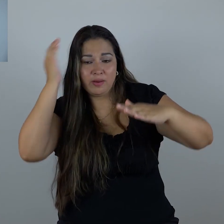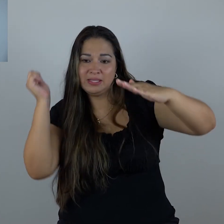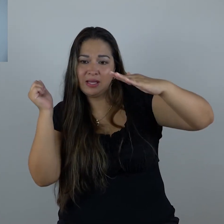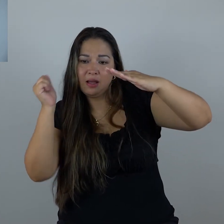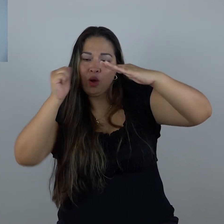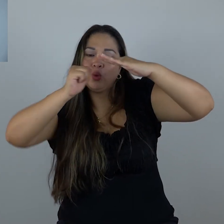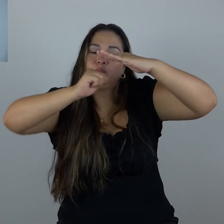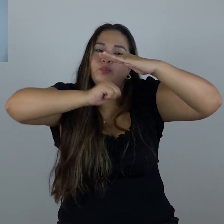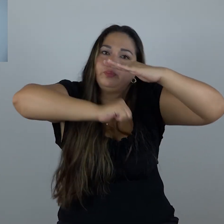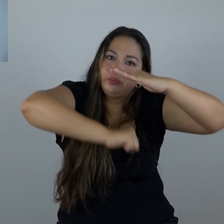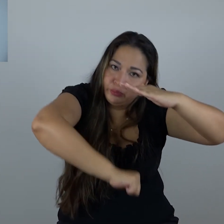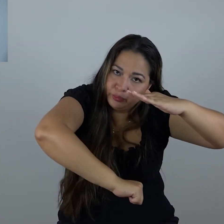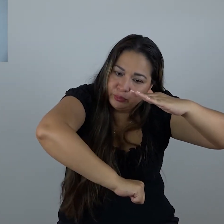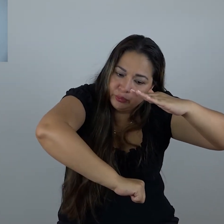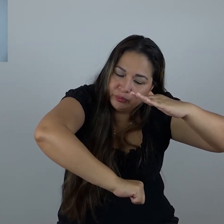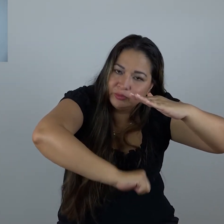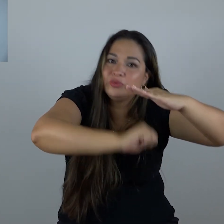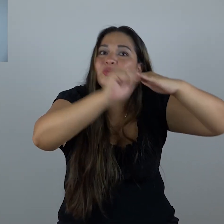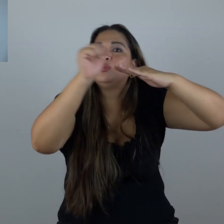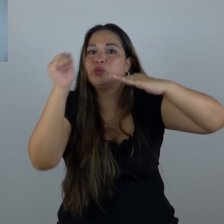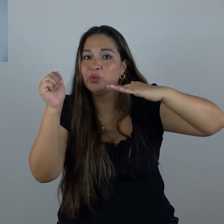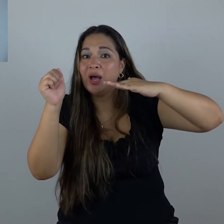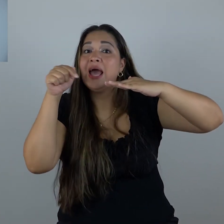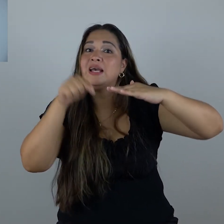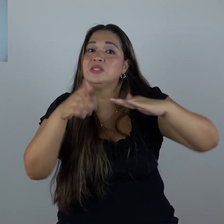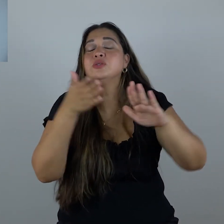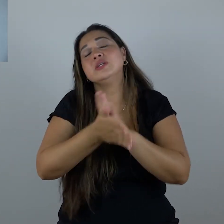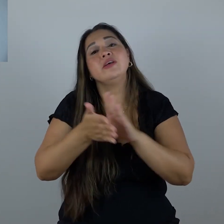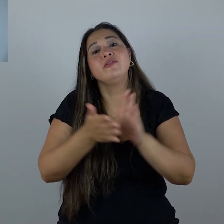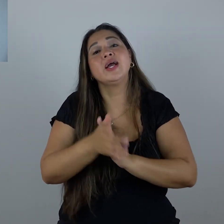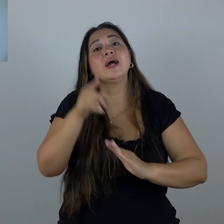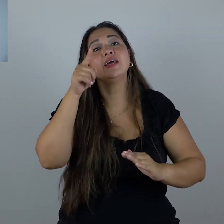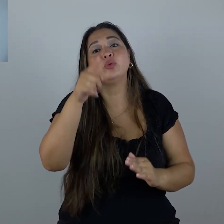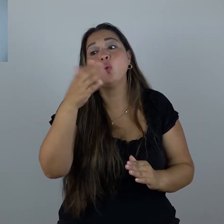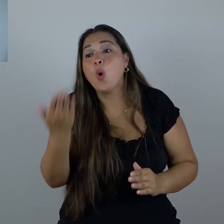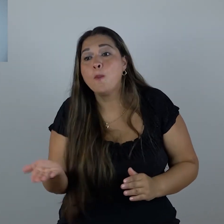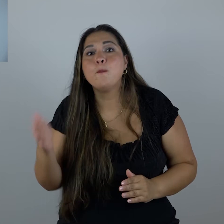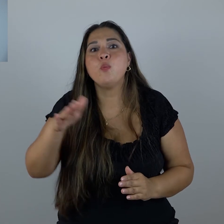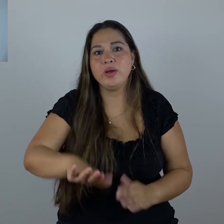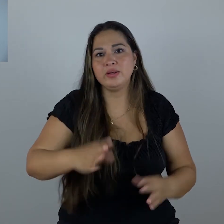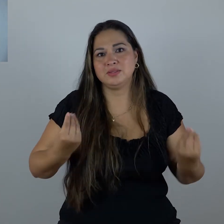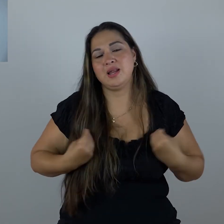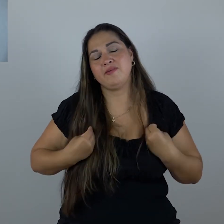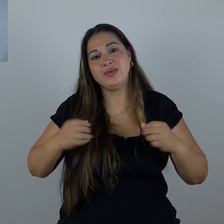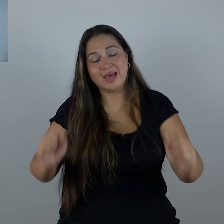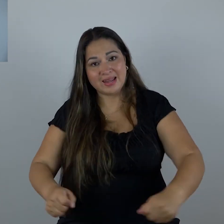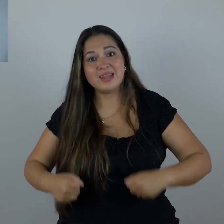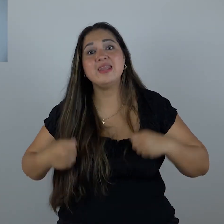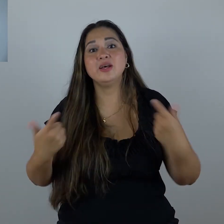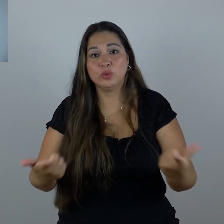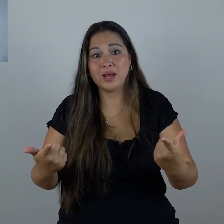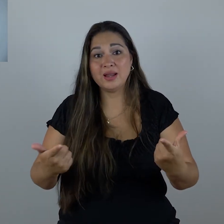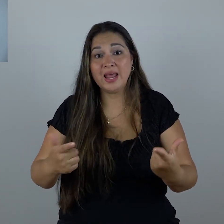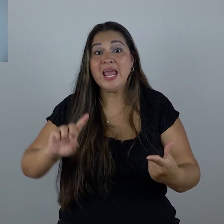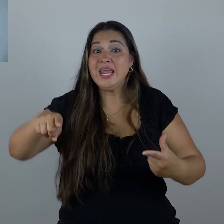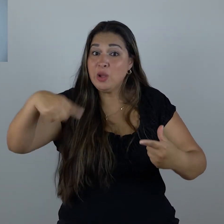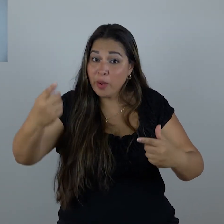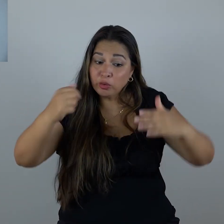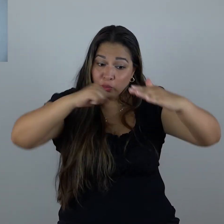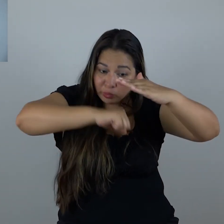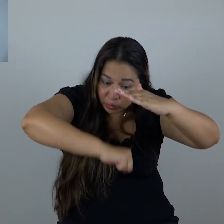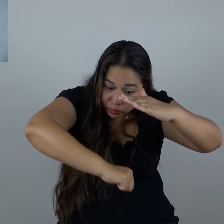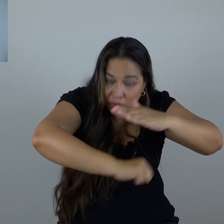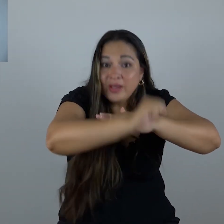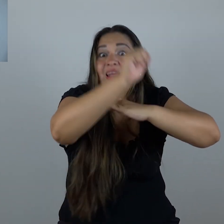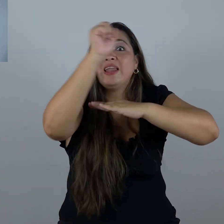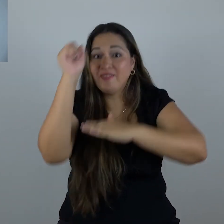pública, confesando públicamente, es que yo voy a morir, voy a ser sepultado, metido debajo de las aguas, pero que cuando salga de las